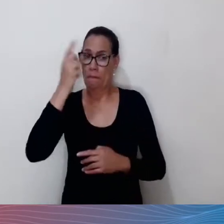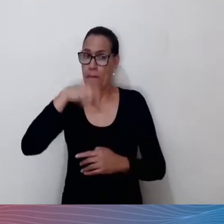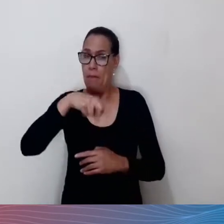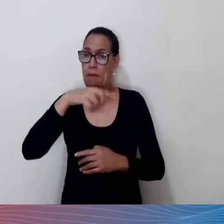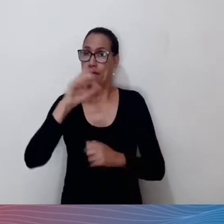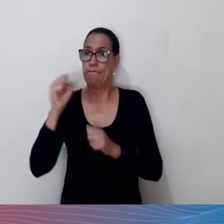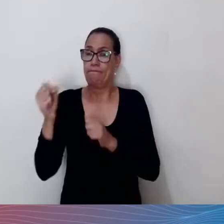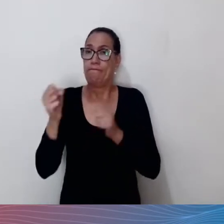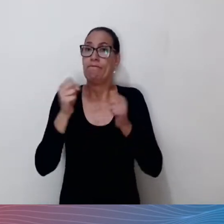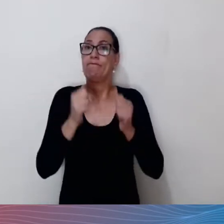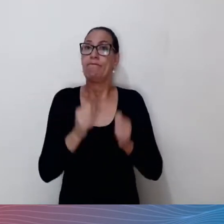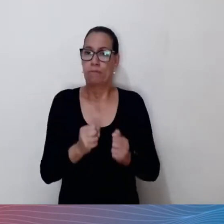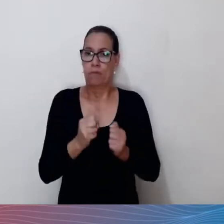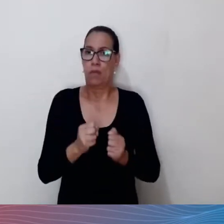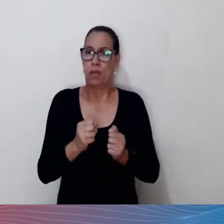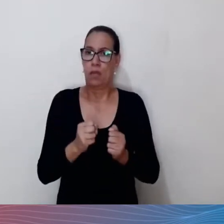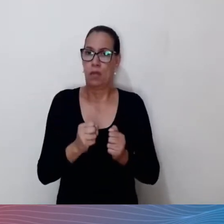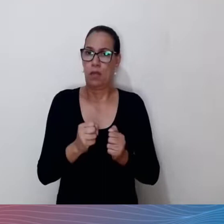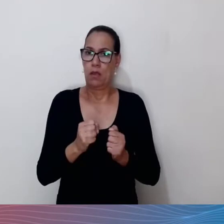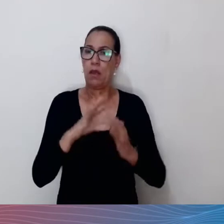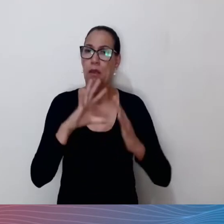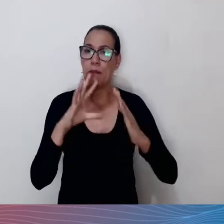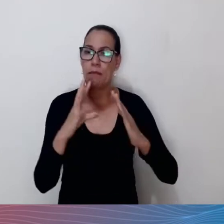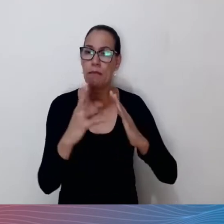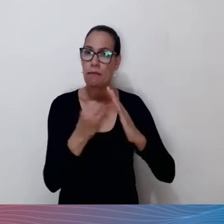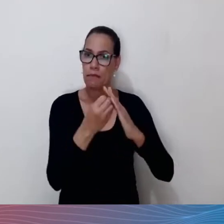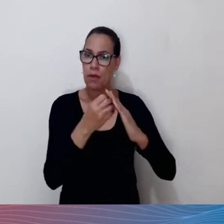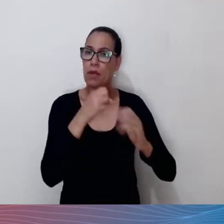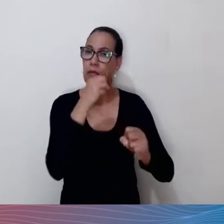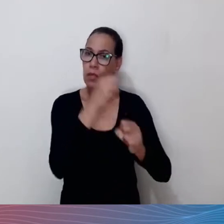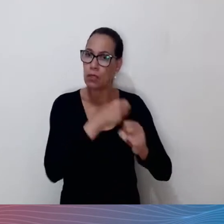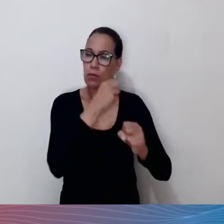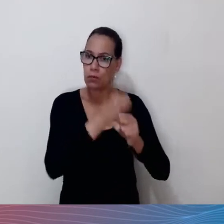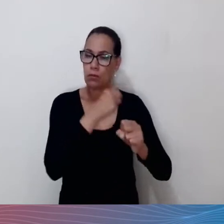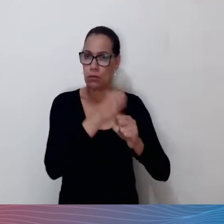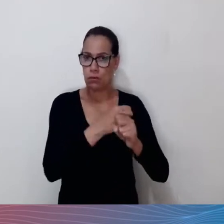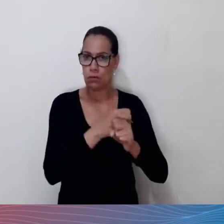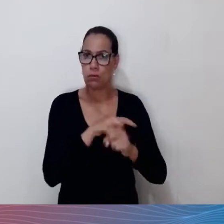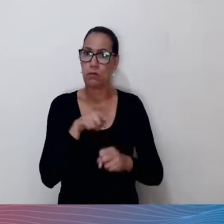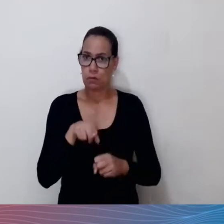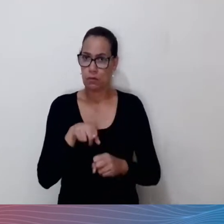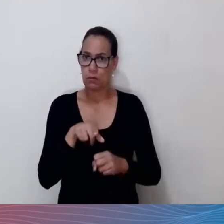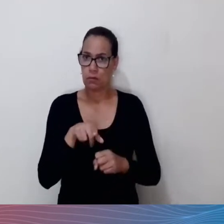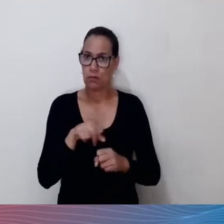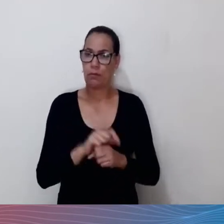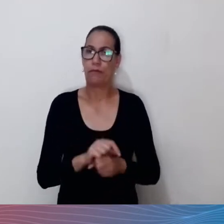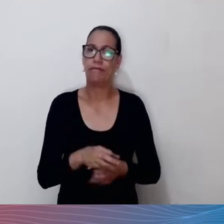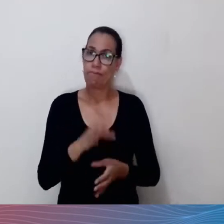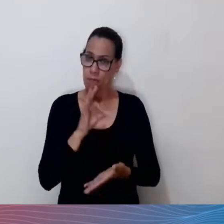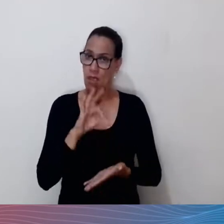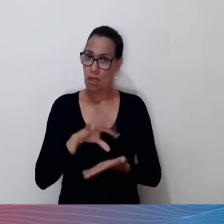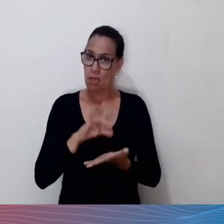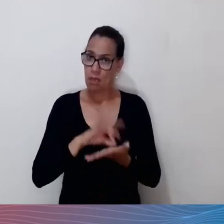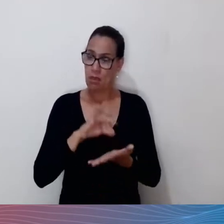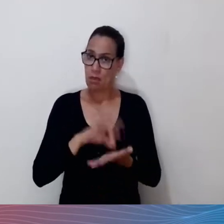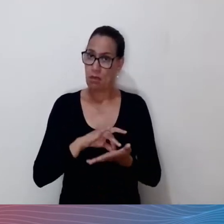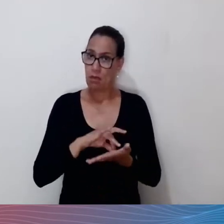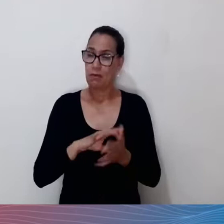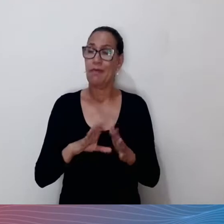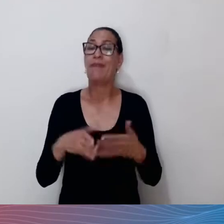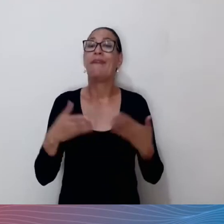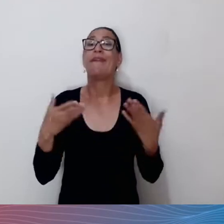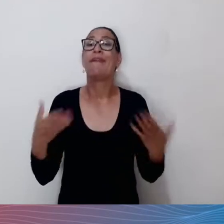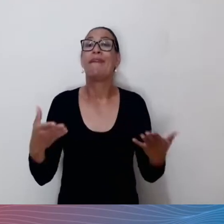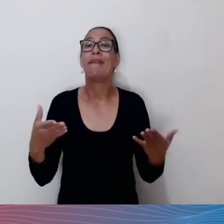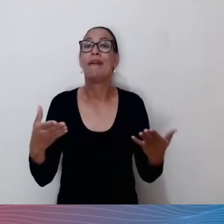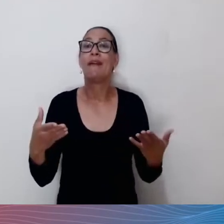Estou certo ou não? Portanto, irmãos, esses são os apóstolos. Agora, quem são os profetas? Profetas são